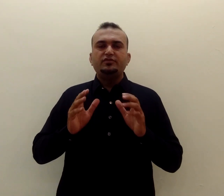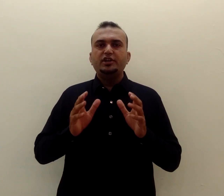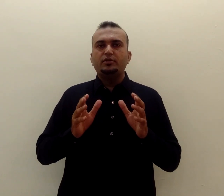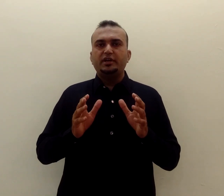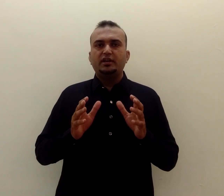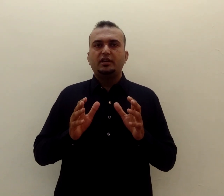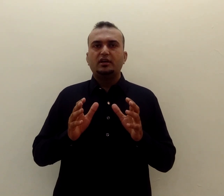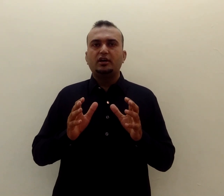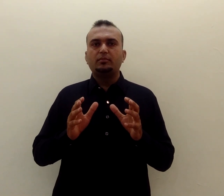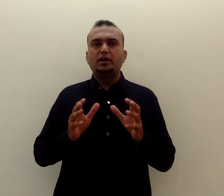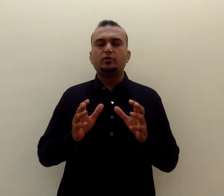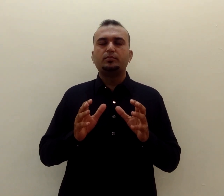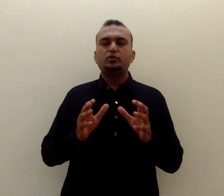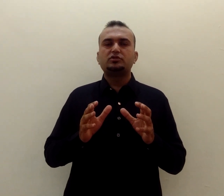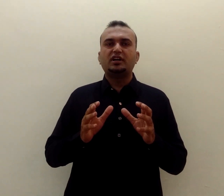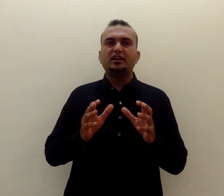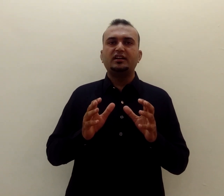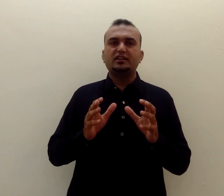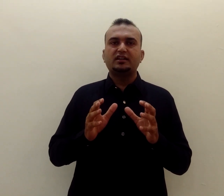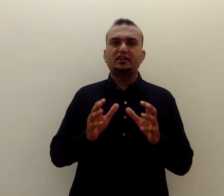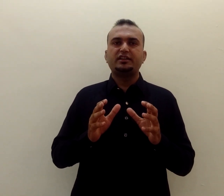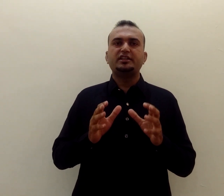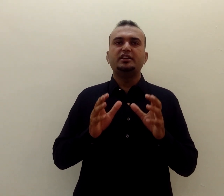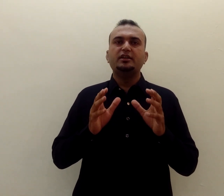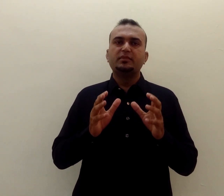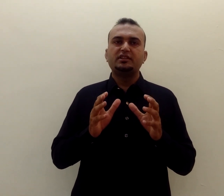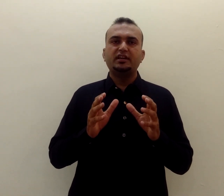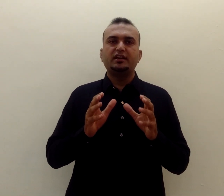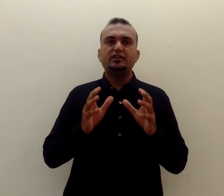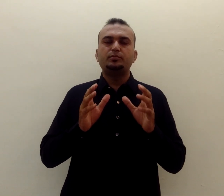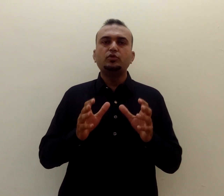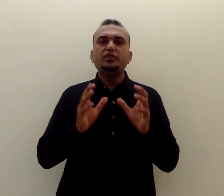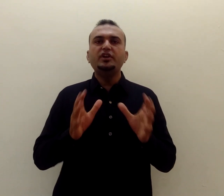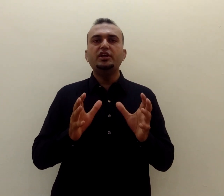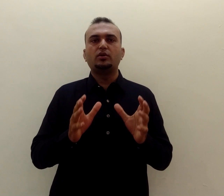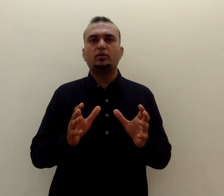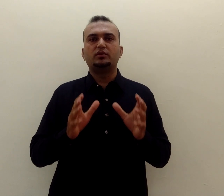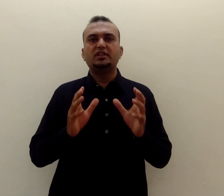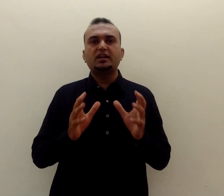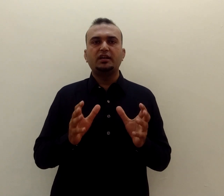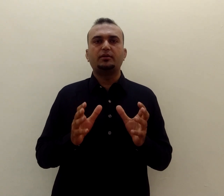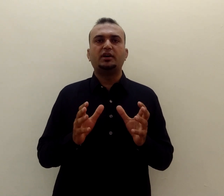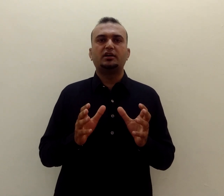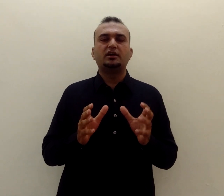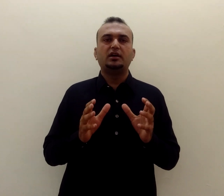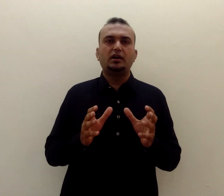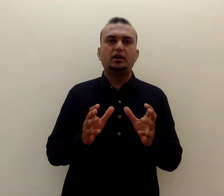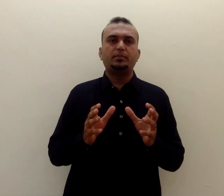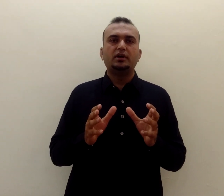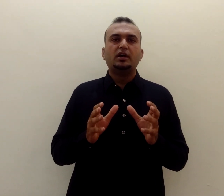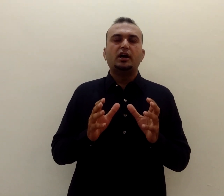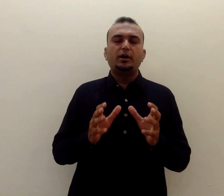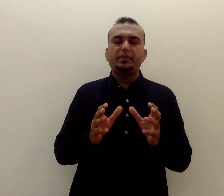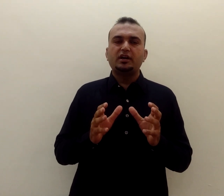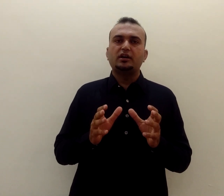इस वीडियो में हम आपको पुख्ता इरादा करने की हिम्मत देंगे। इस पूरी वीडियो को देखने के बाद आप अपना